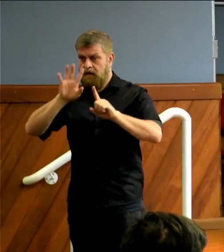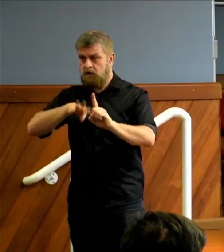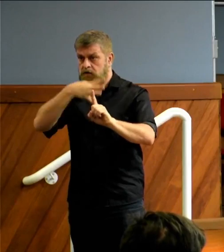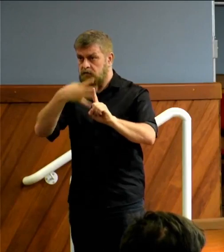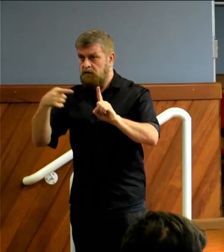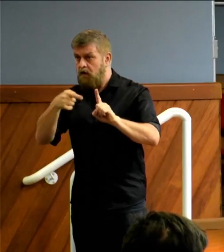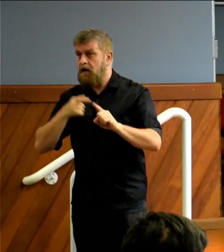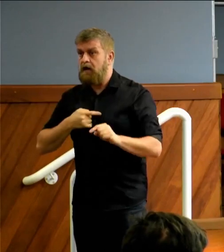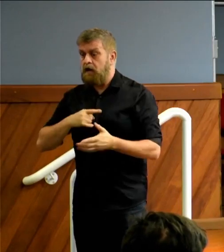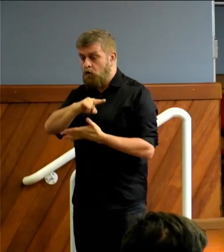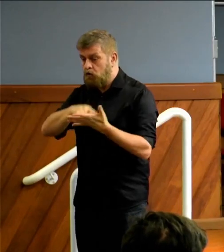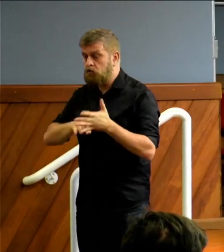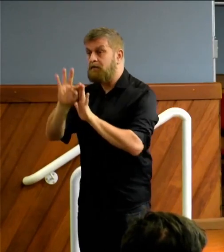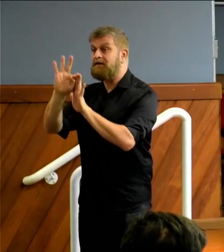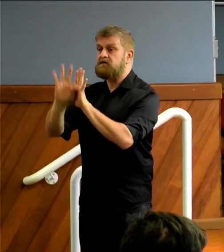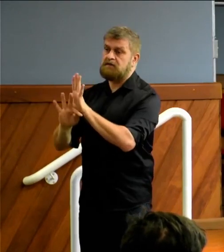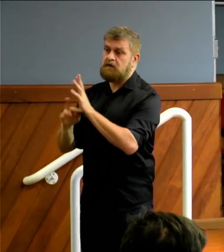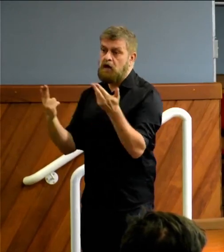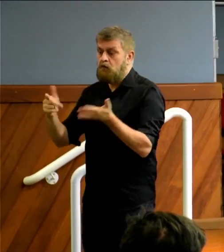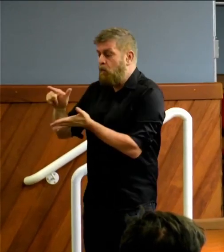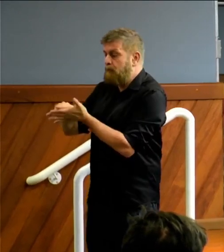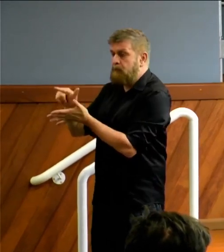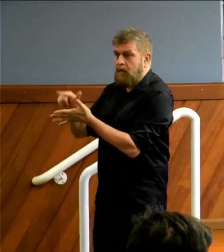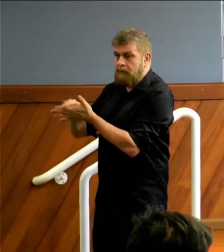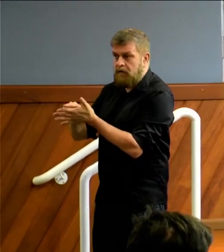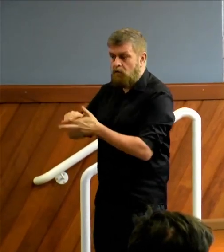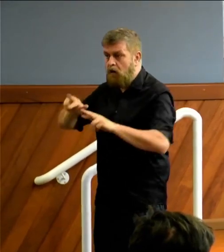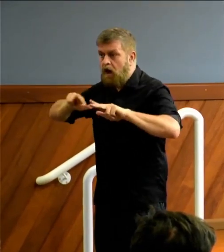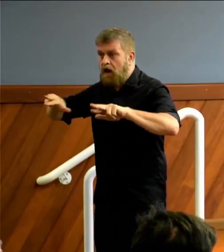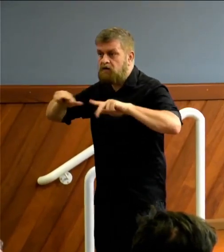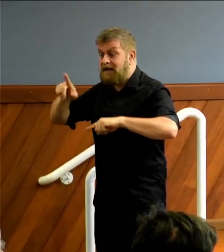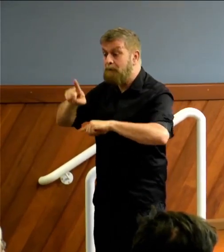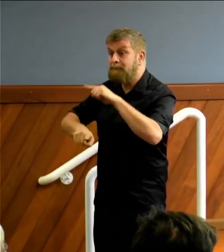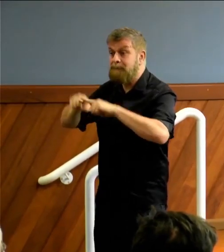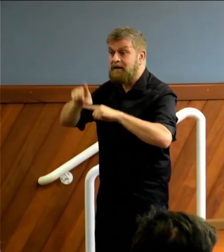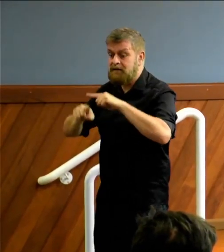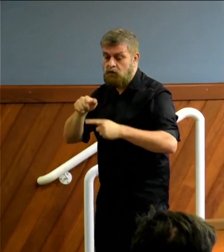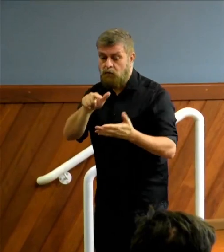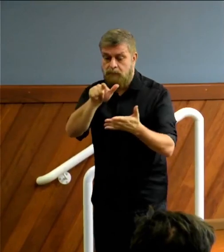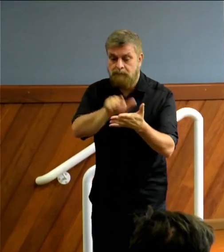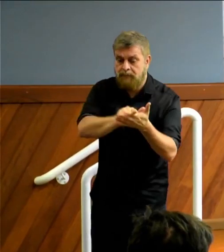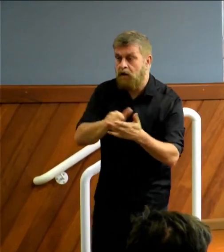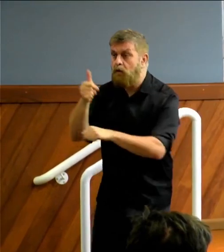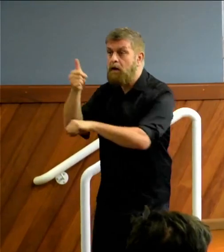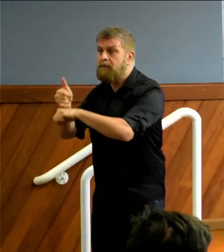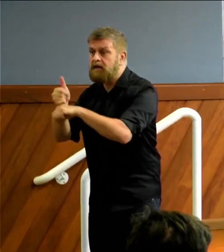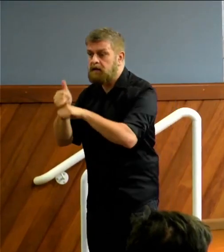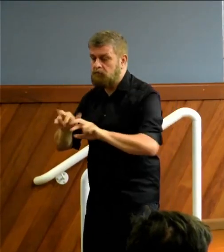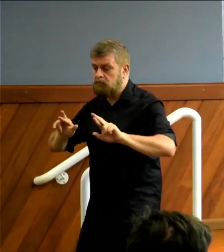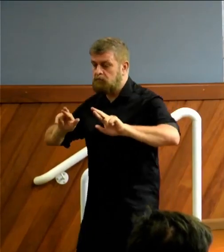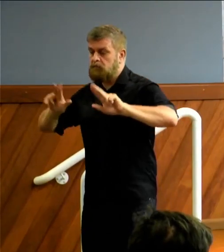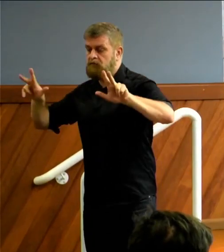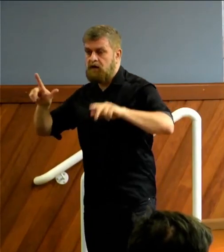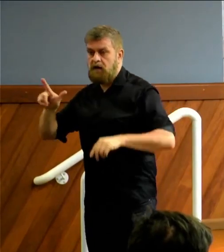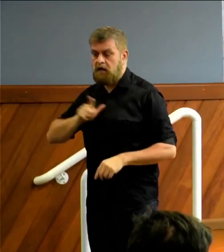documentos textuais, do mesmo jeito que uma folha em papel. A diferença é o suporte, porque um é papel e o outro é metal. Ah, mas tem